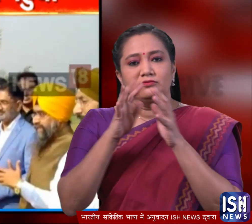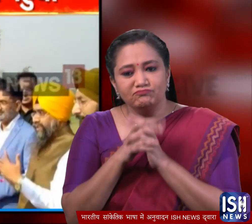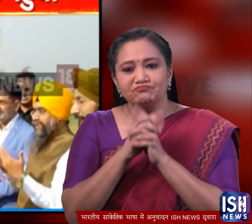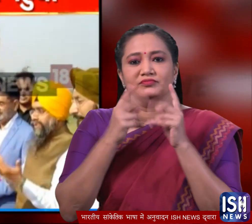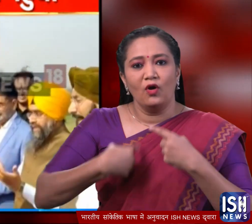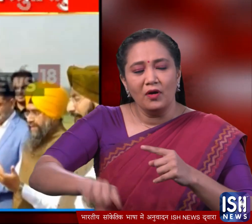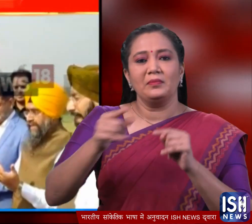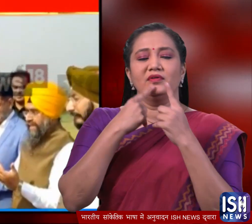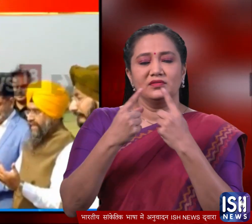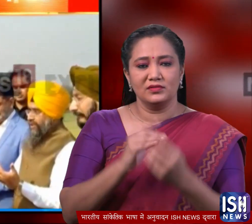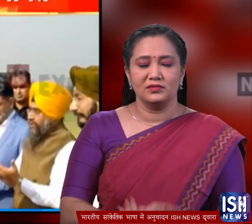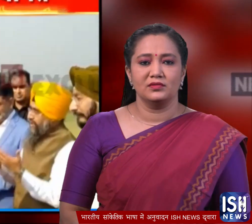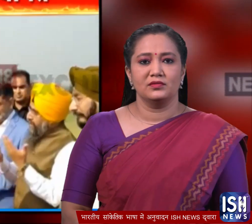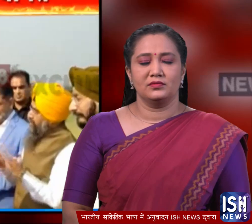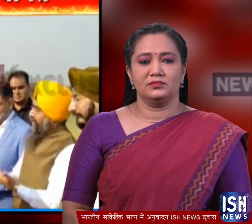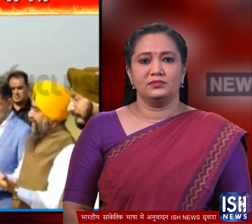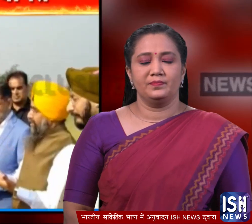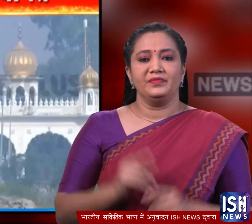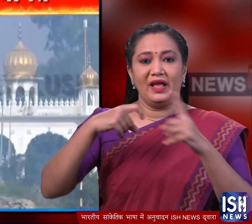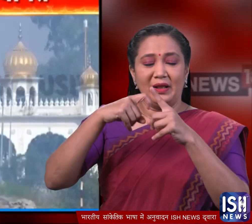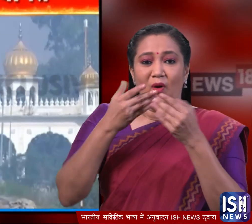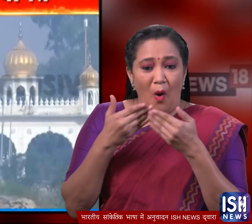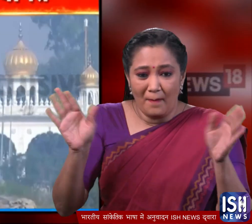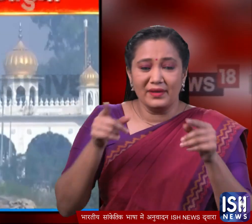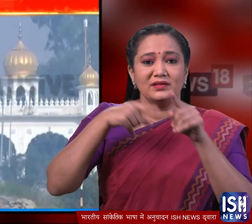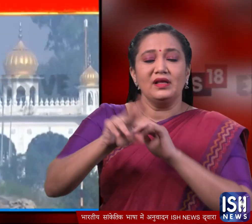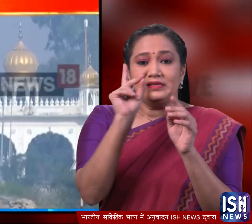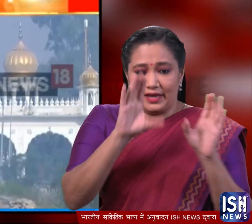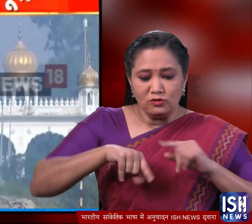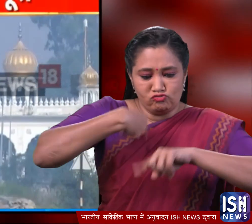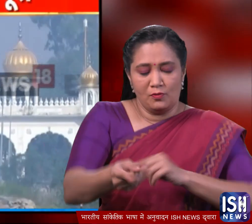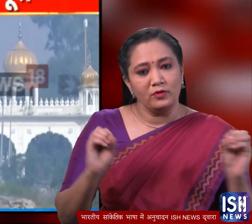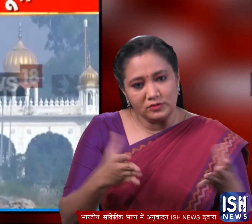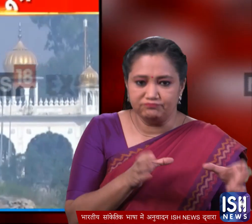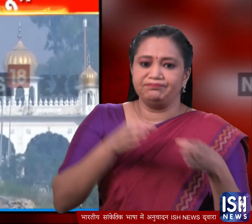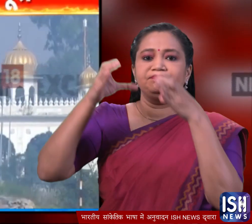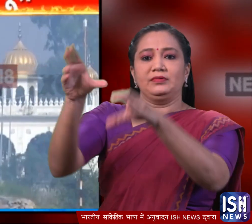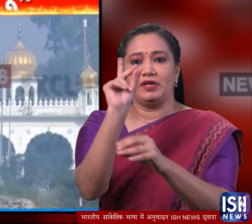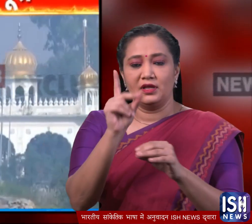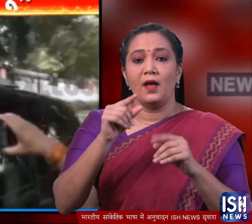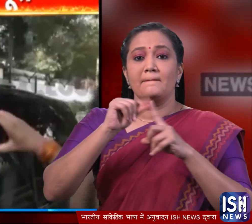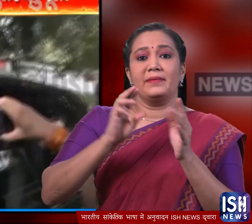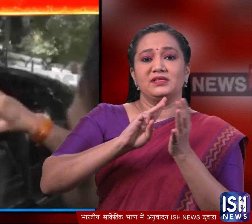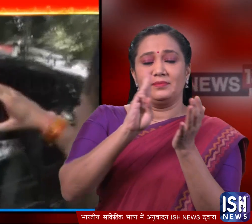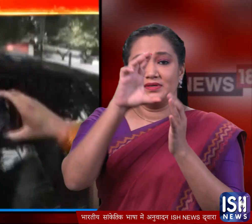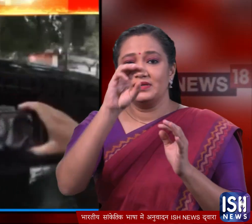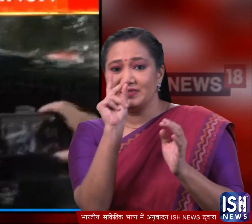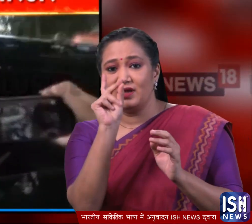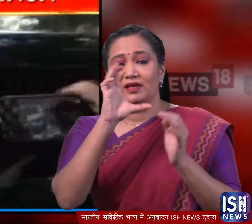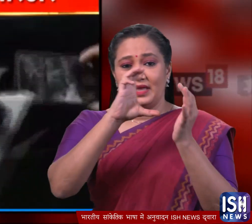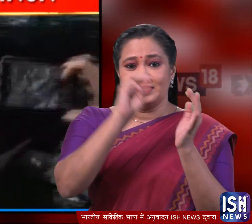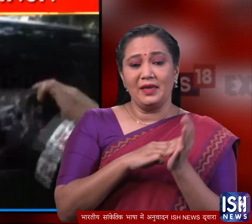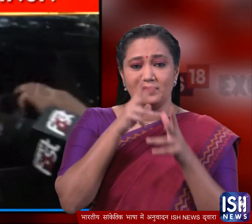अरदास करते हैं विछड़े कुर्तावां दी, तुसीं वध तों वध आओ। करतारपुर साहिब के लिए दूसरा जत्था एक दिन बाद रवाना होगा और पंजाब के उप